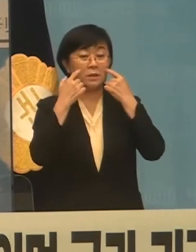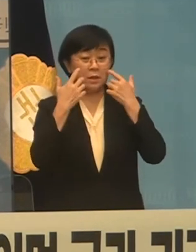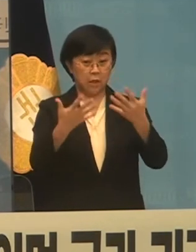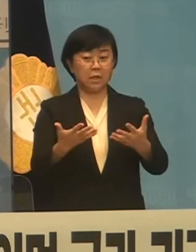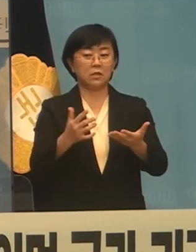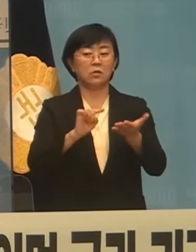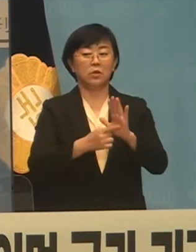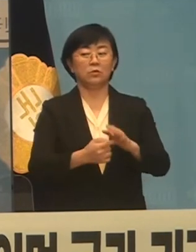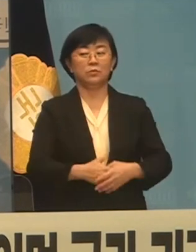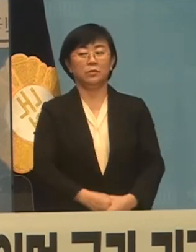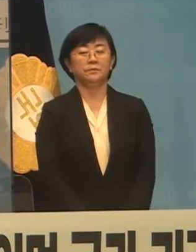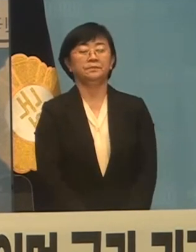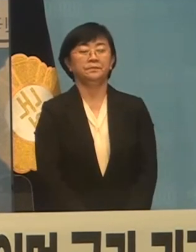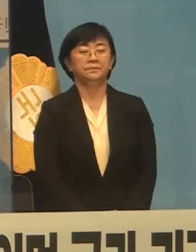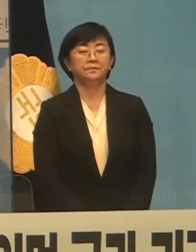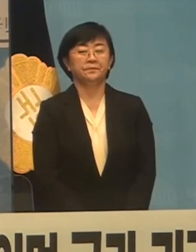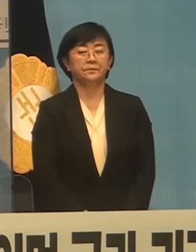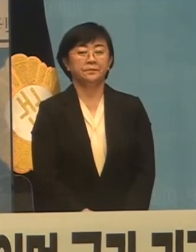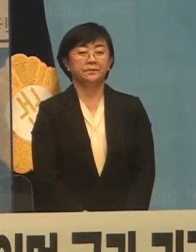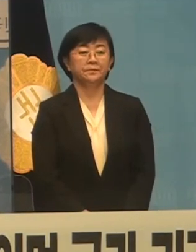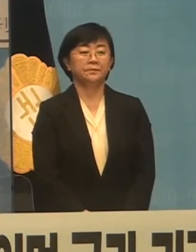드리고자 합니다.